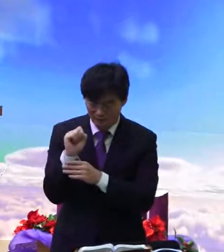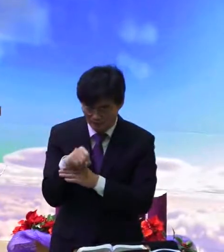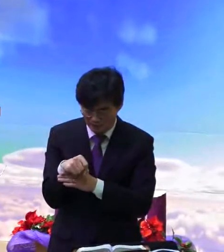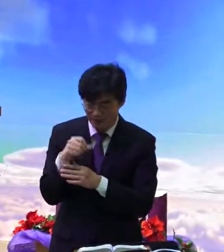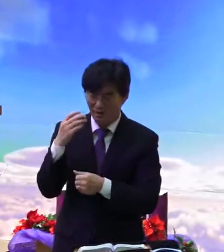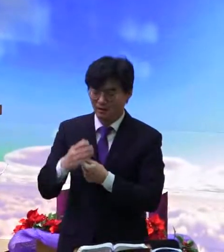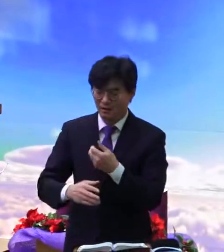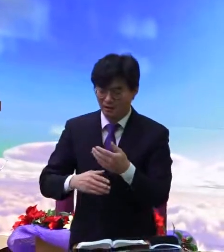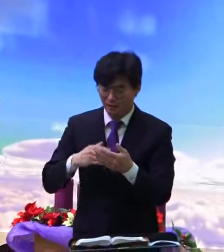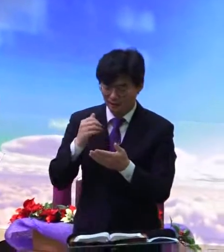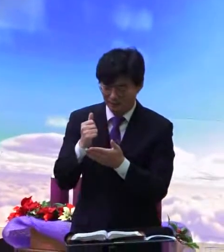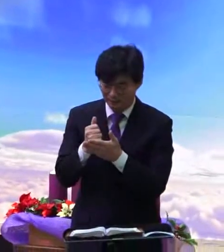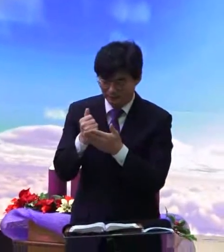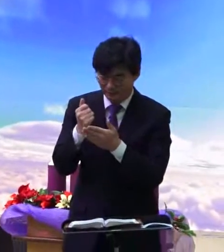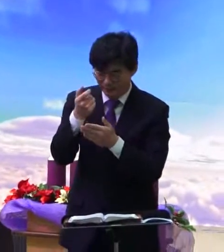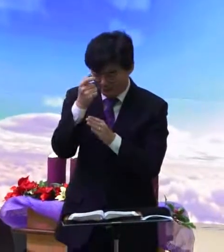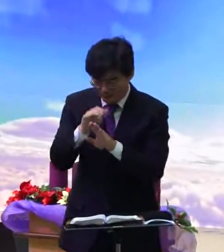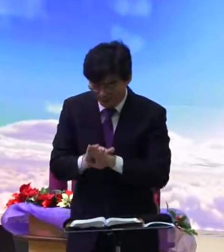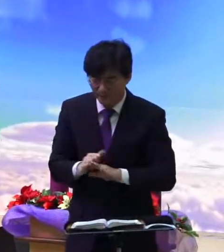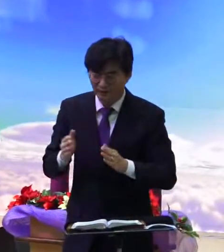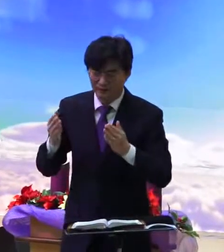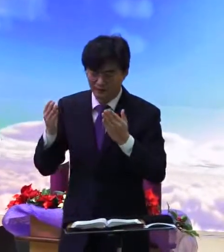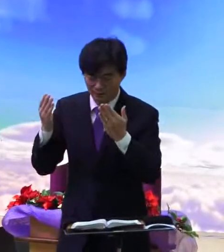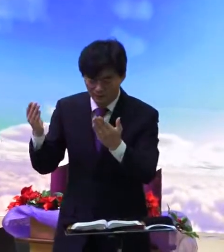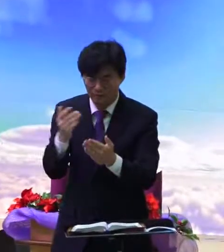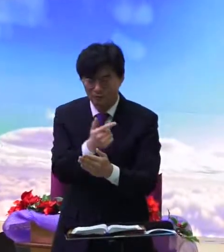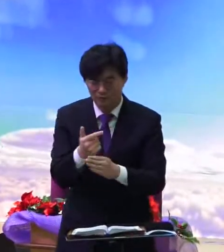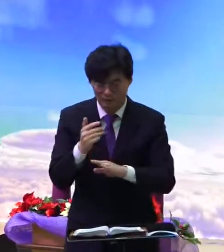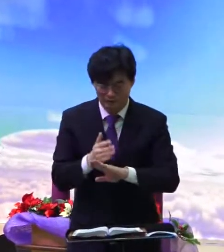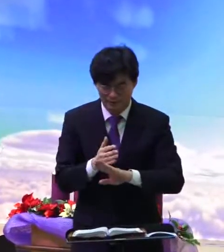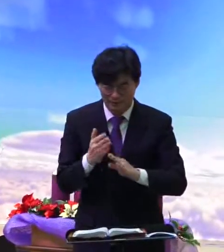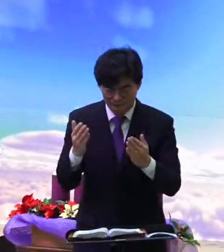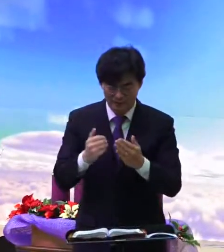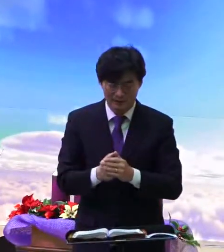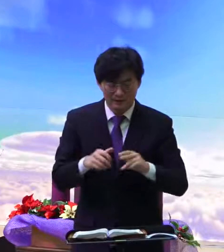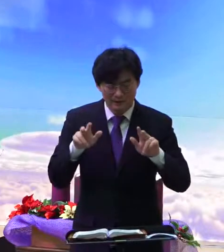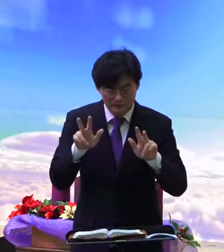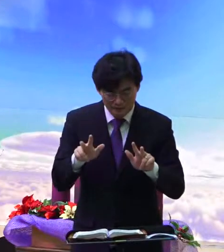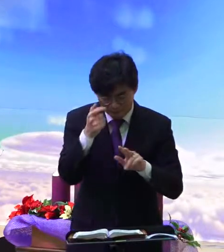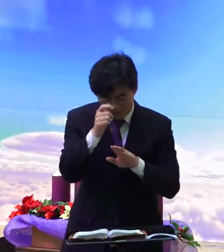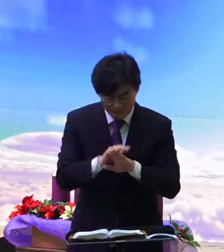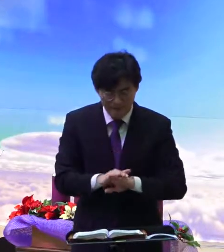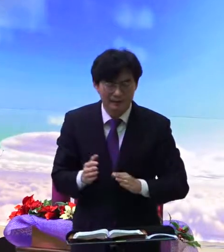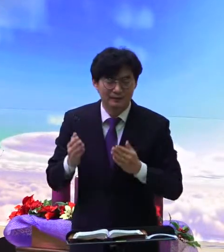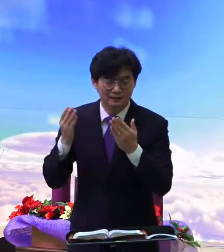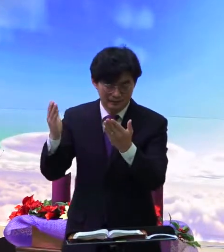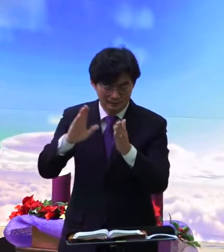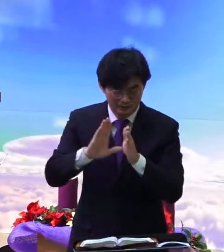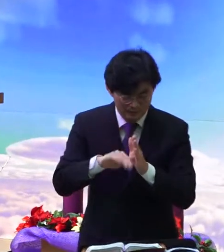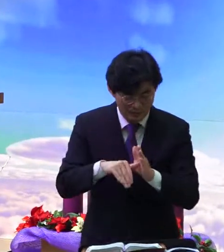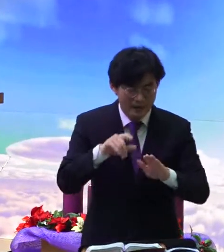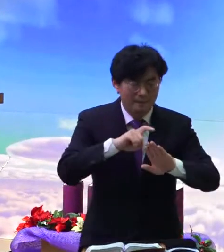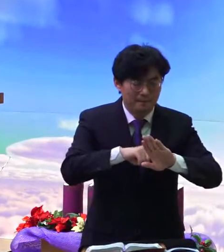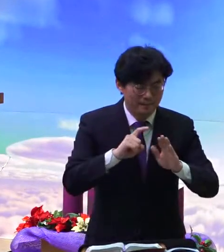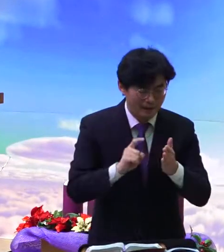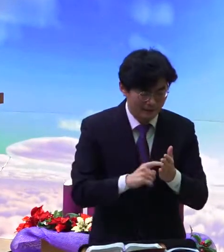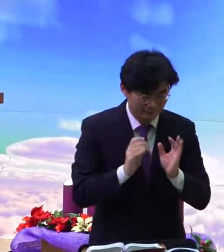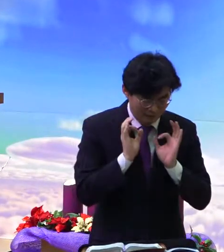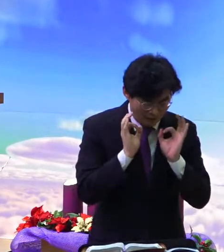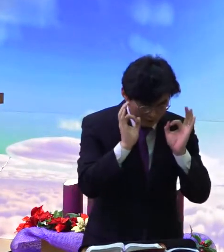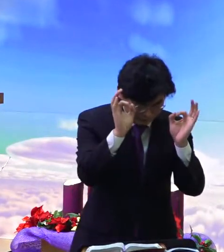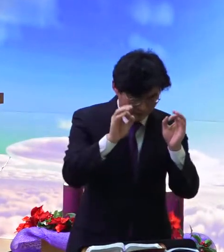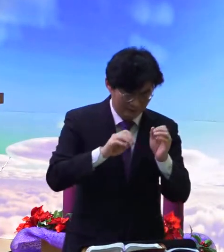진리로 예배하게 하시니 감사드립니다. 이 시간 예배 드릴 때에 마음과 뜻과 정성을